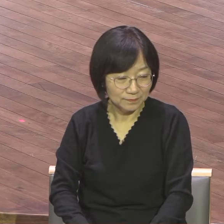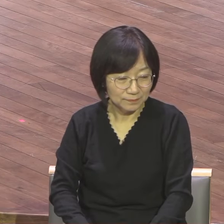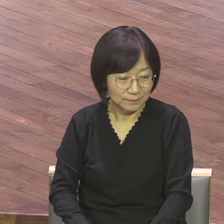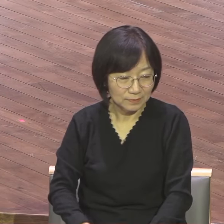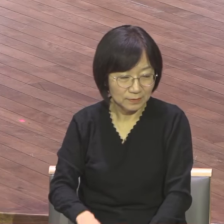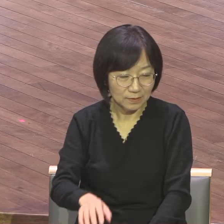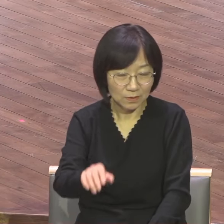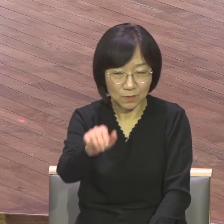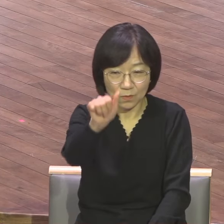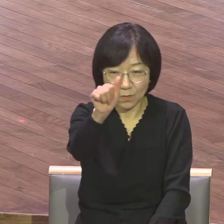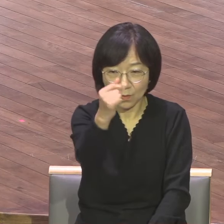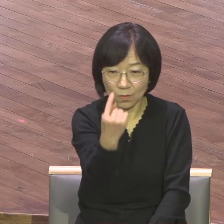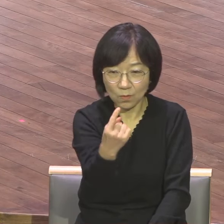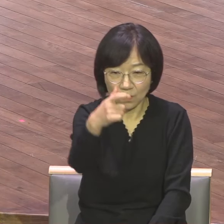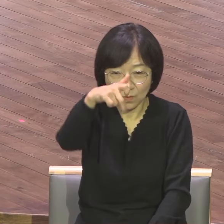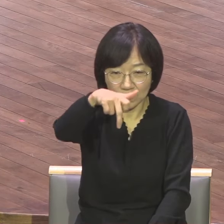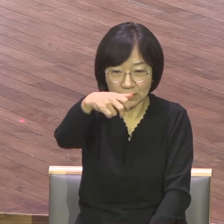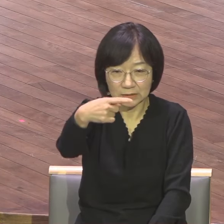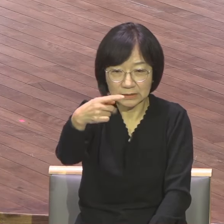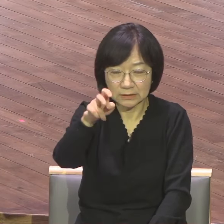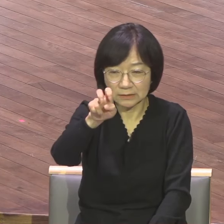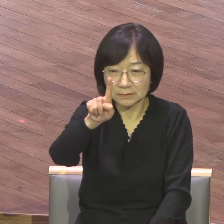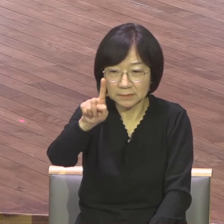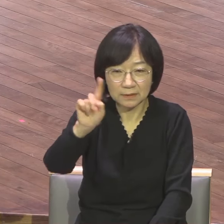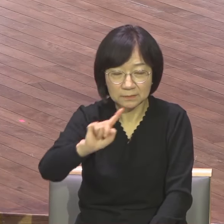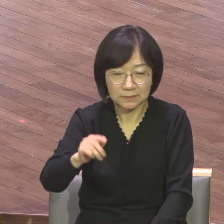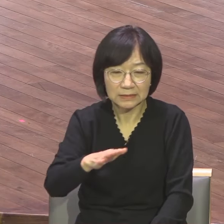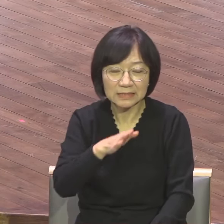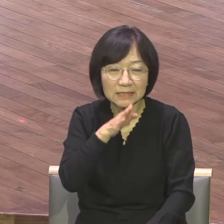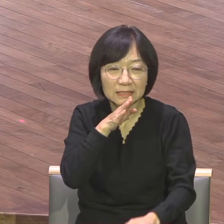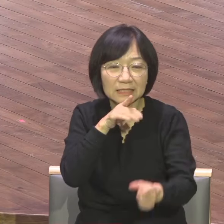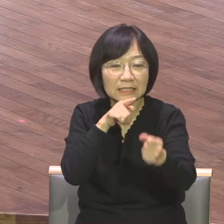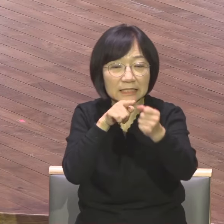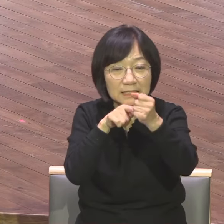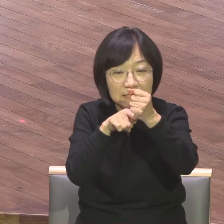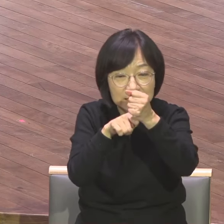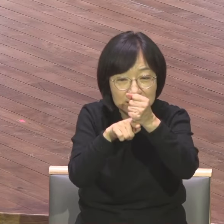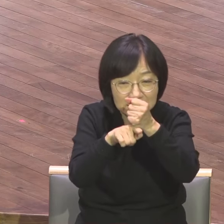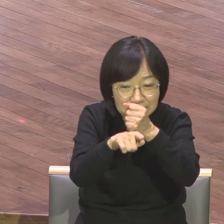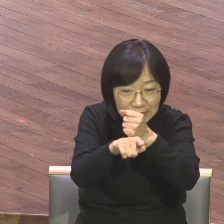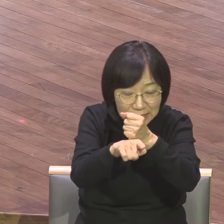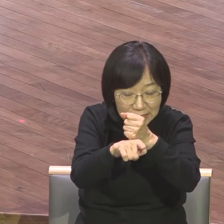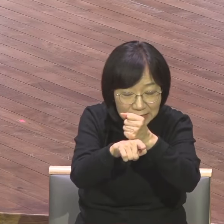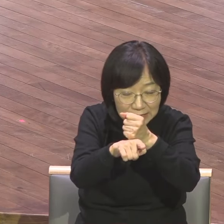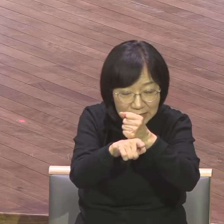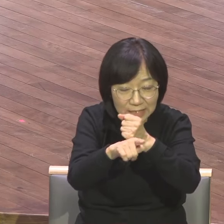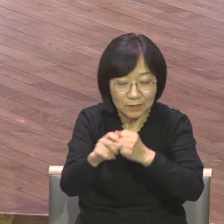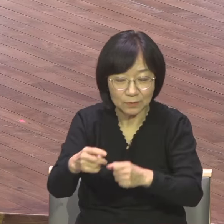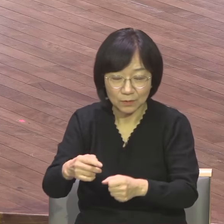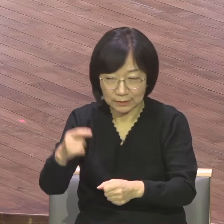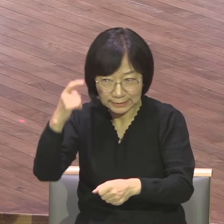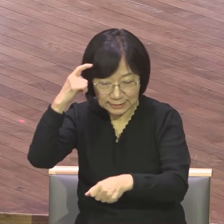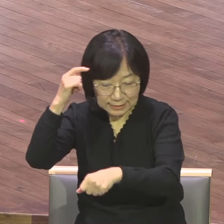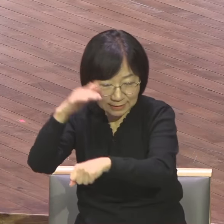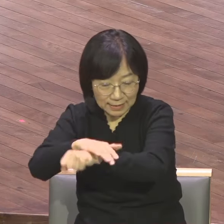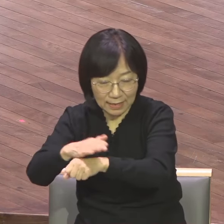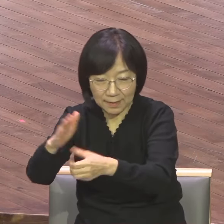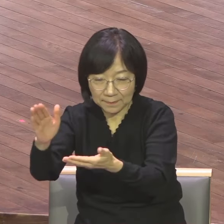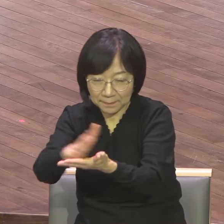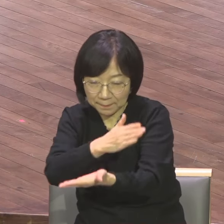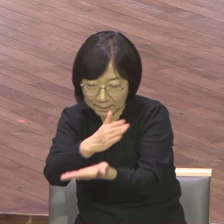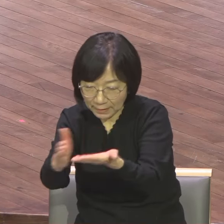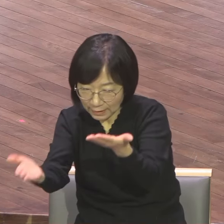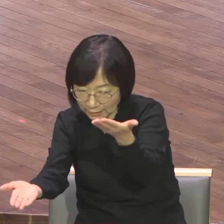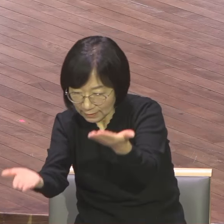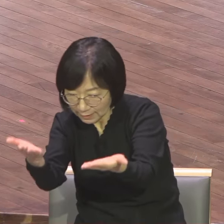호크마라는 말인데 진리의 바탕 위에 지혜로운 판단을 겸비한다 그런 뜻이요.